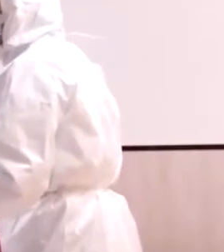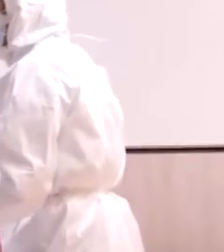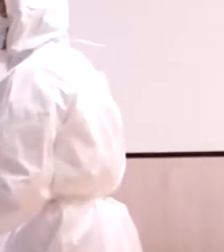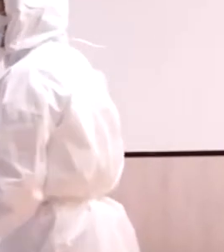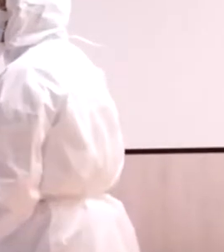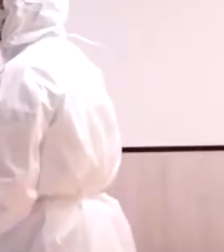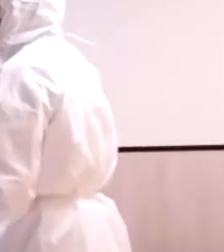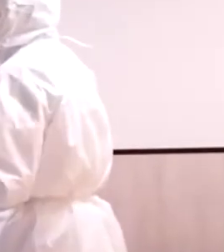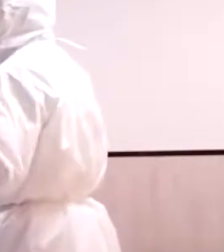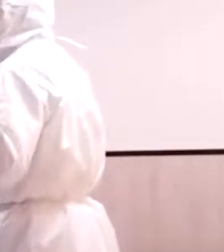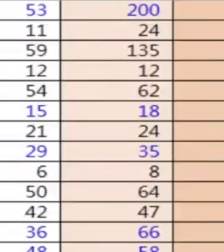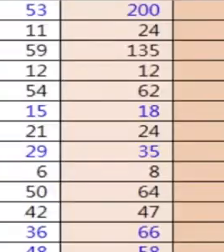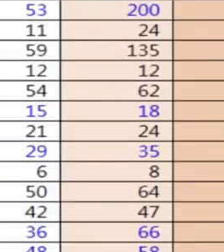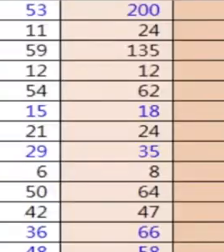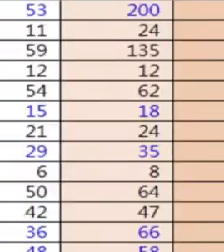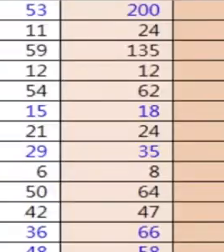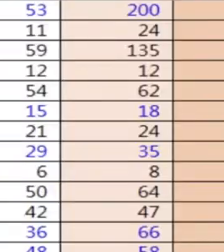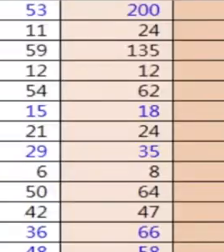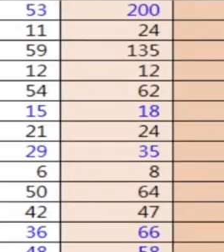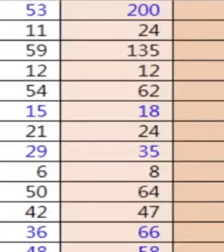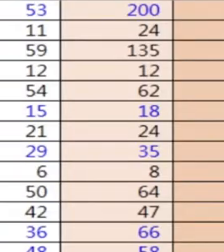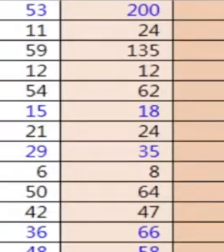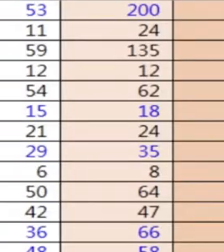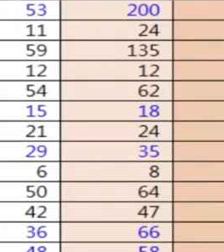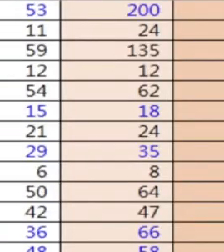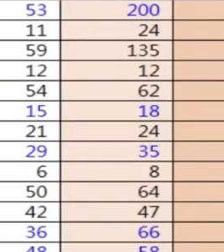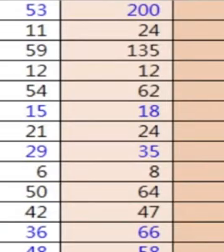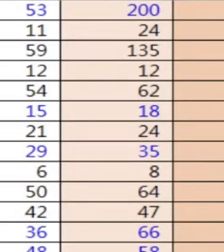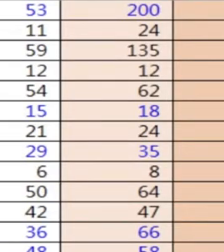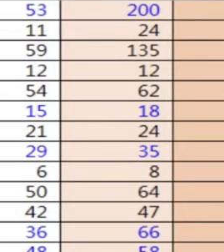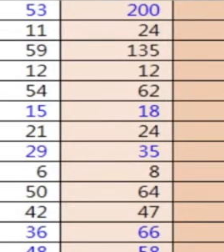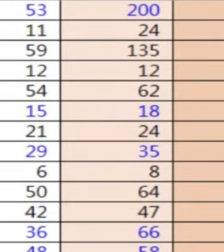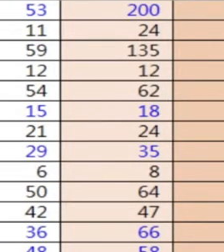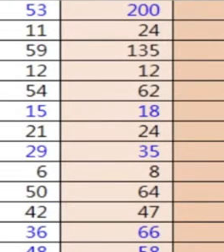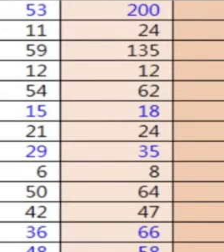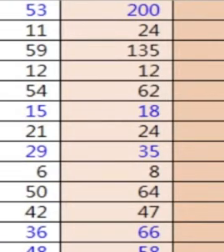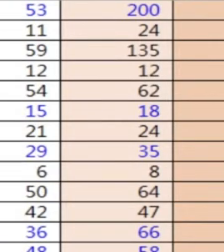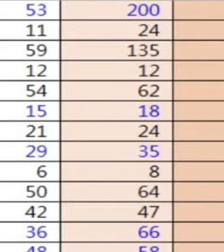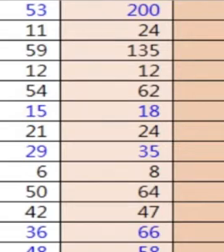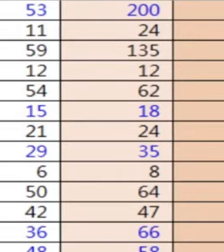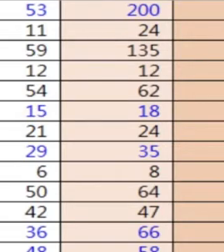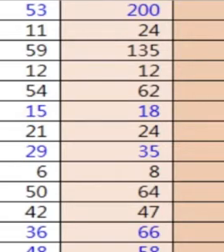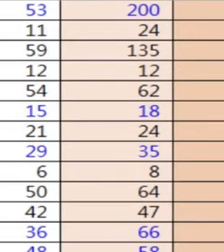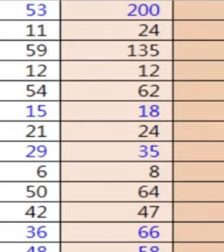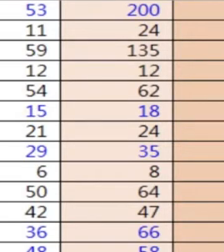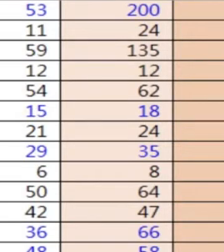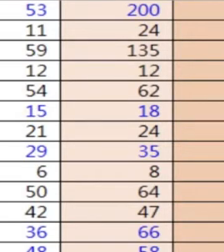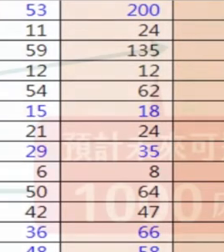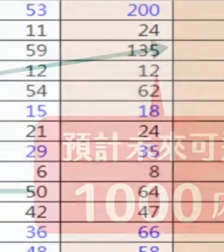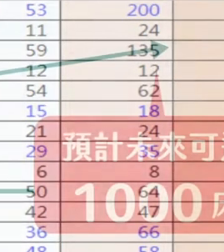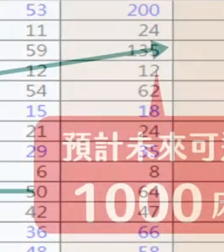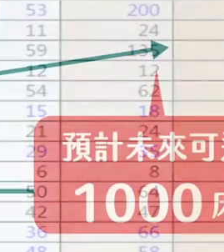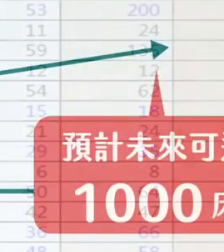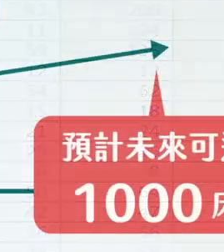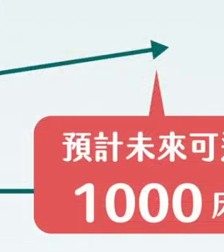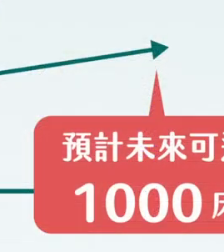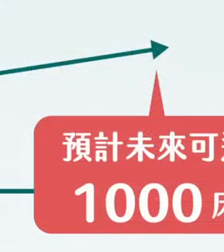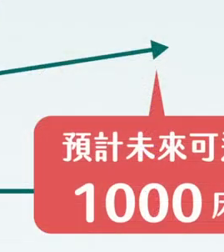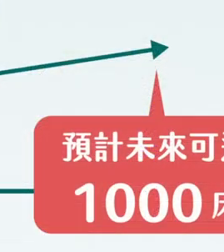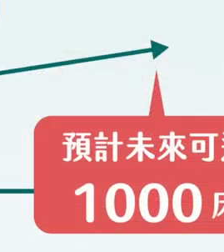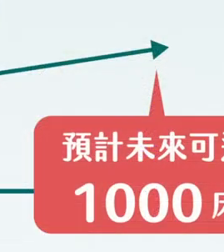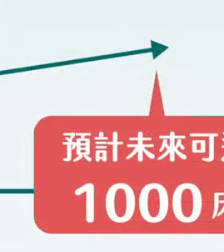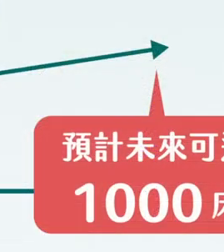病房687床。目前台北市可收治总数为1023床，预计下周一可增加